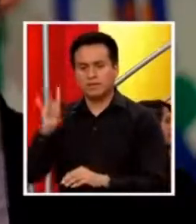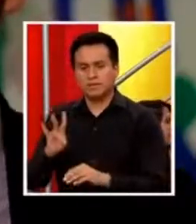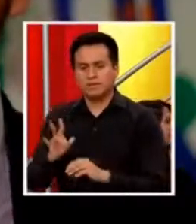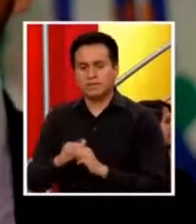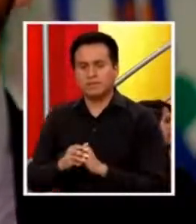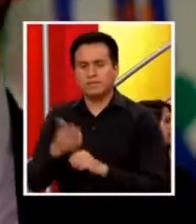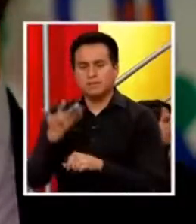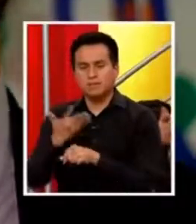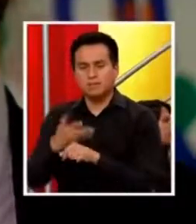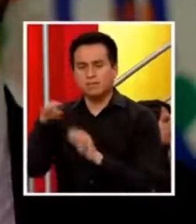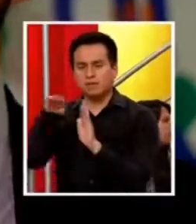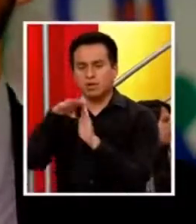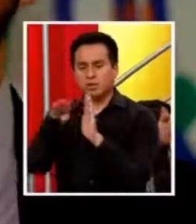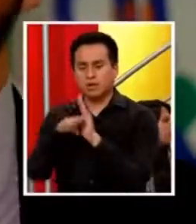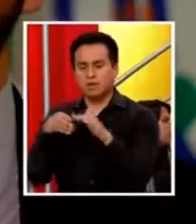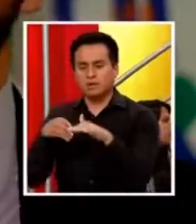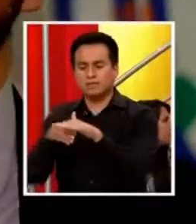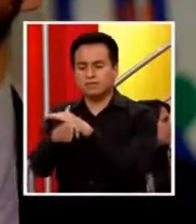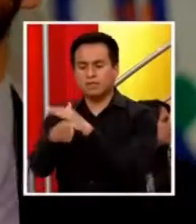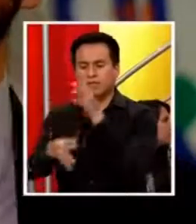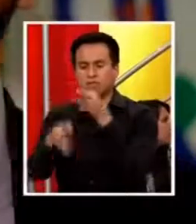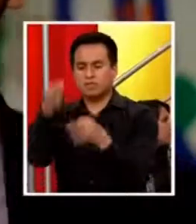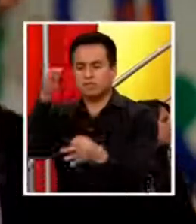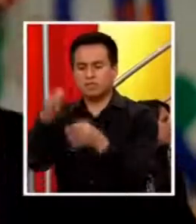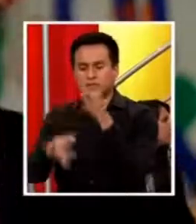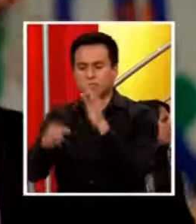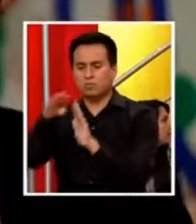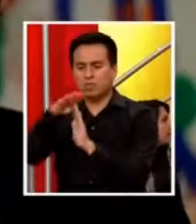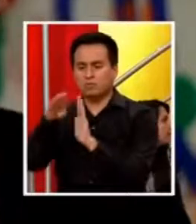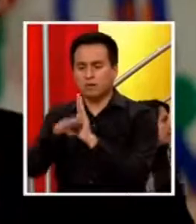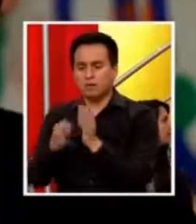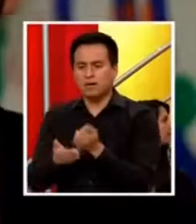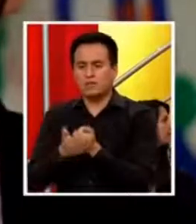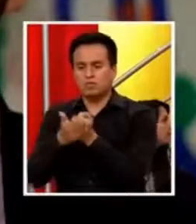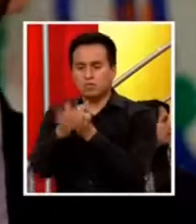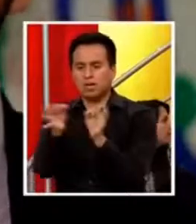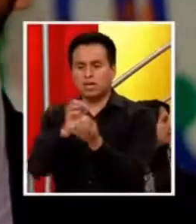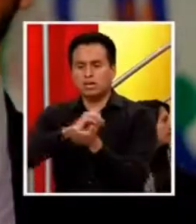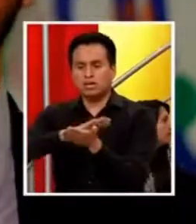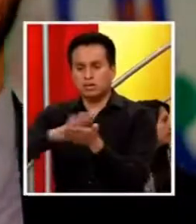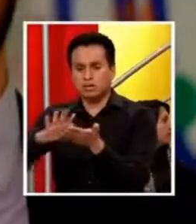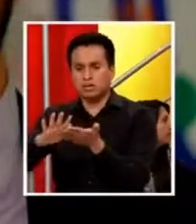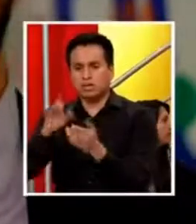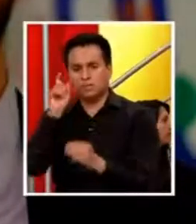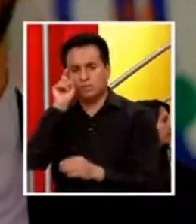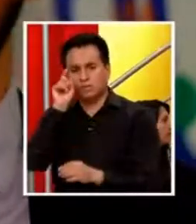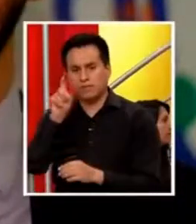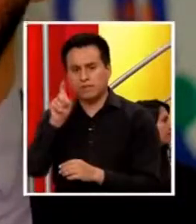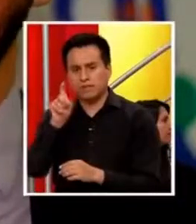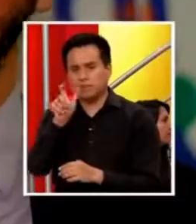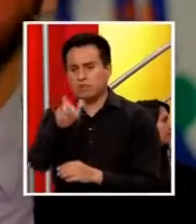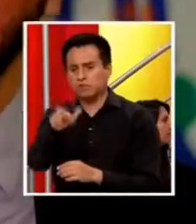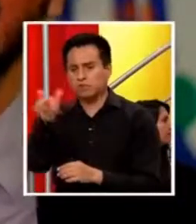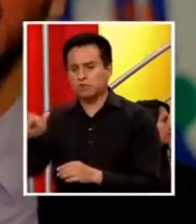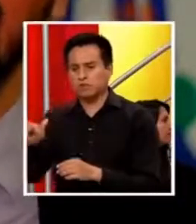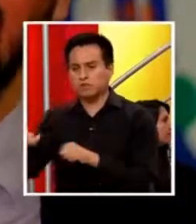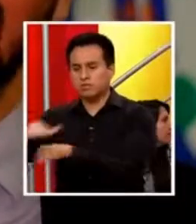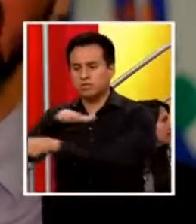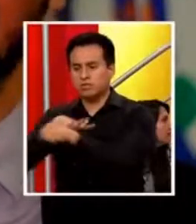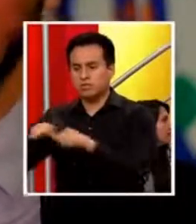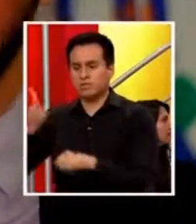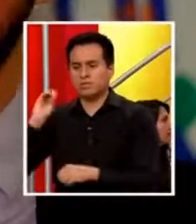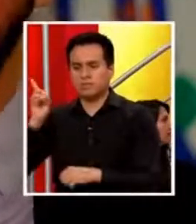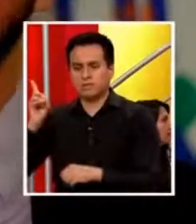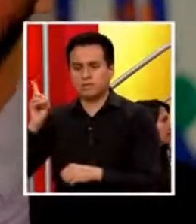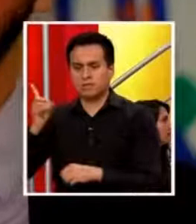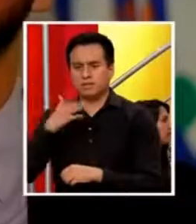ver cuáles son las características del entorno donde él vive y prestarle la colaboración necesaria con el objeto de que